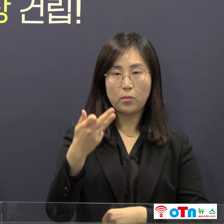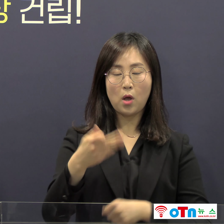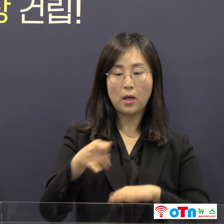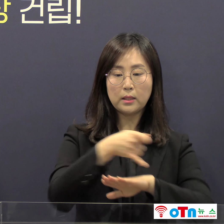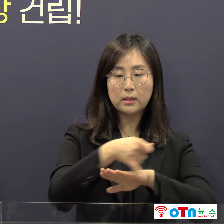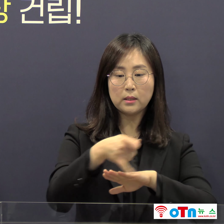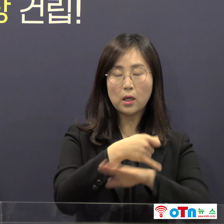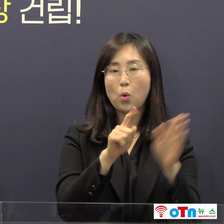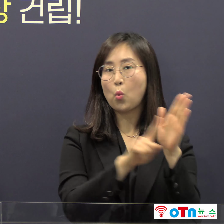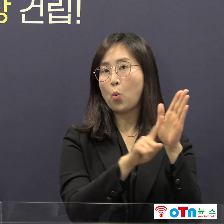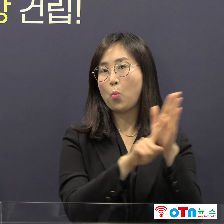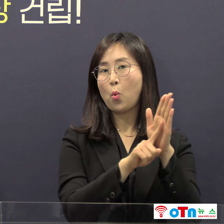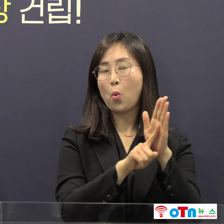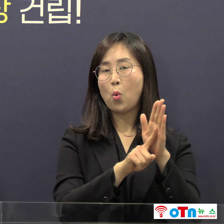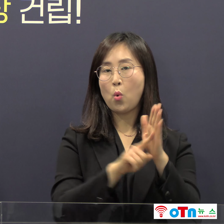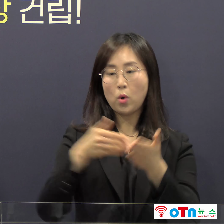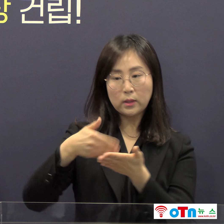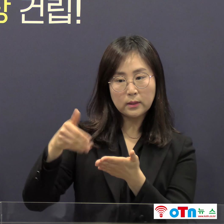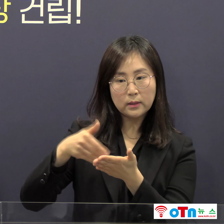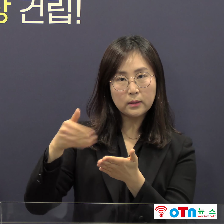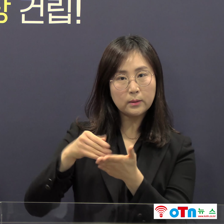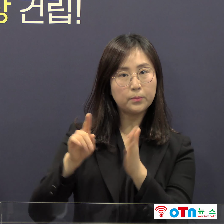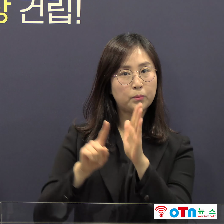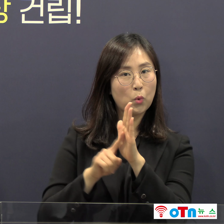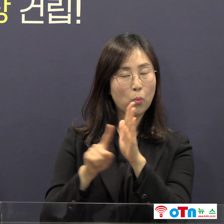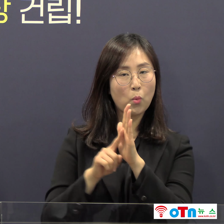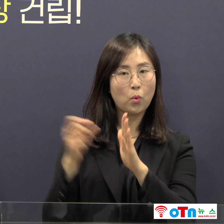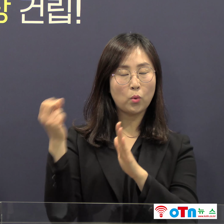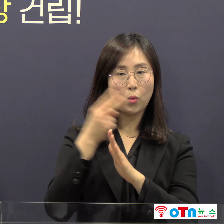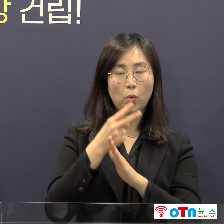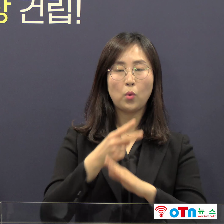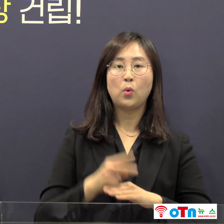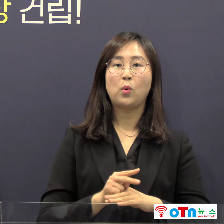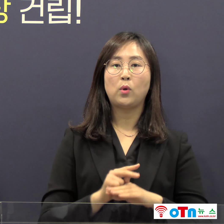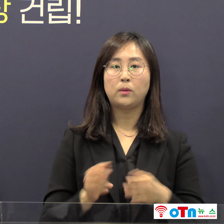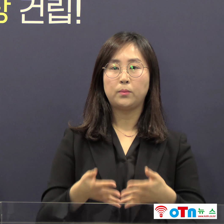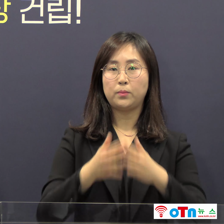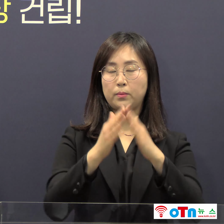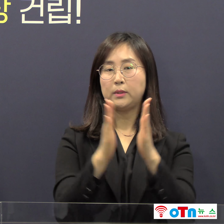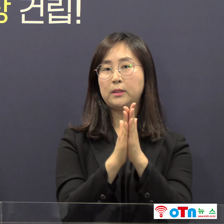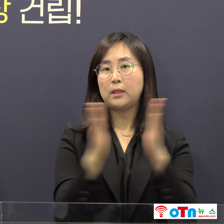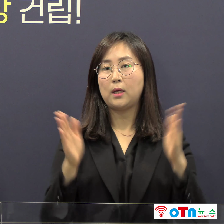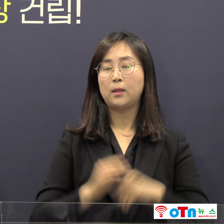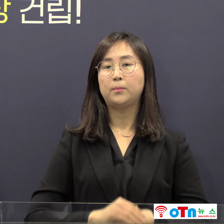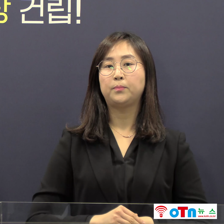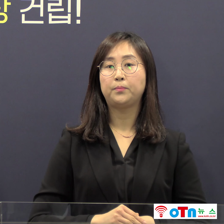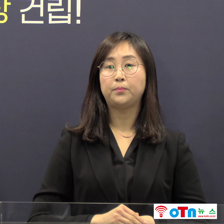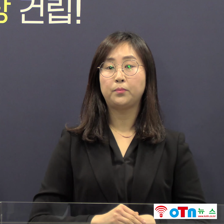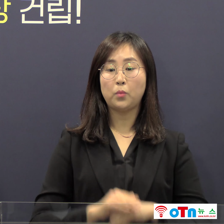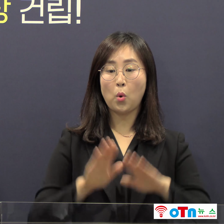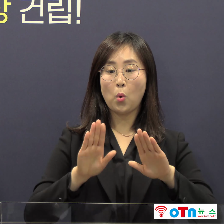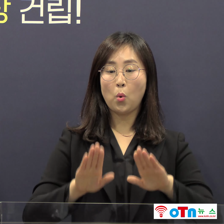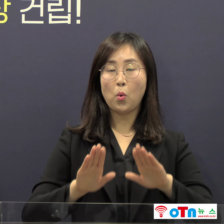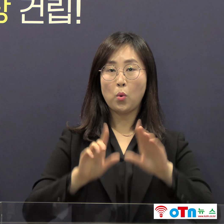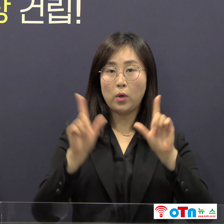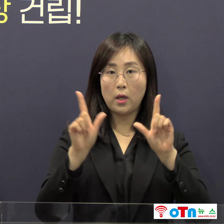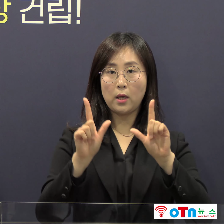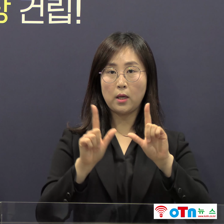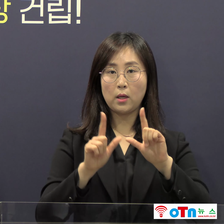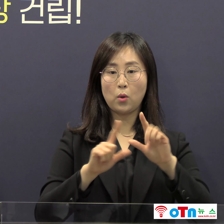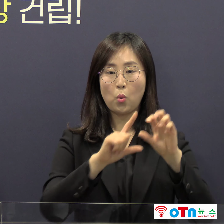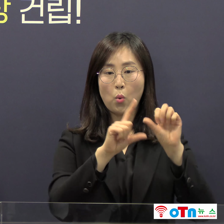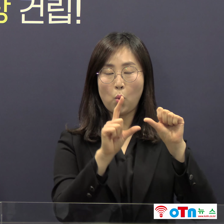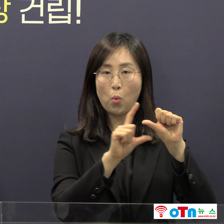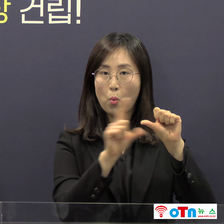거쳐서 2019년 1월에 착공했습니다. 기획 수립 이후 약 11년 만인 올해 5월 10일 공사를